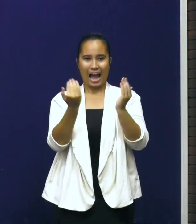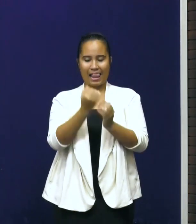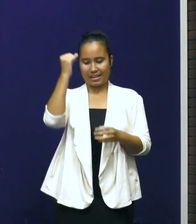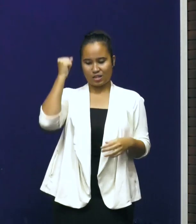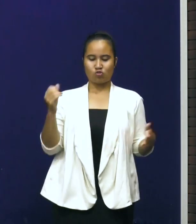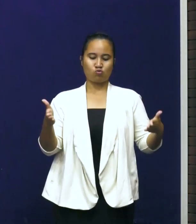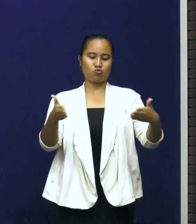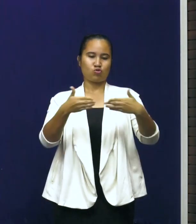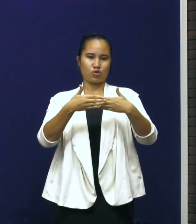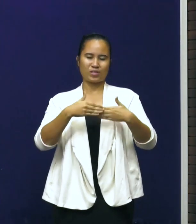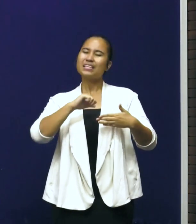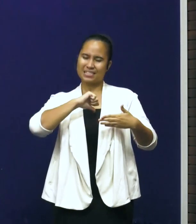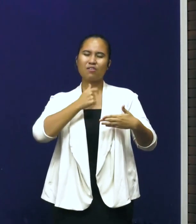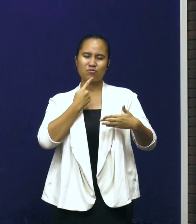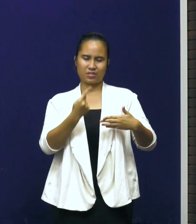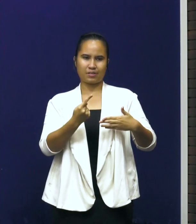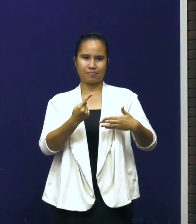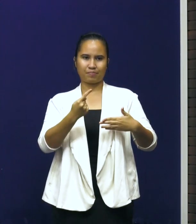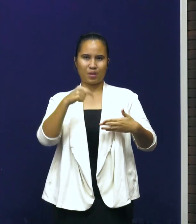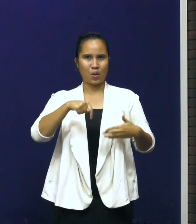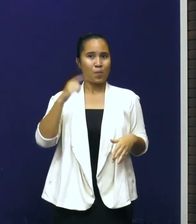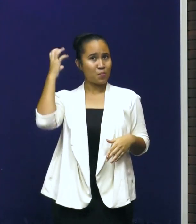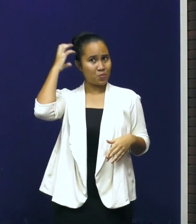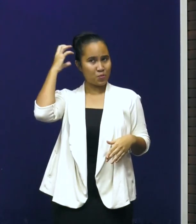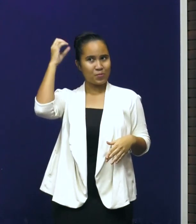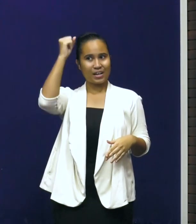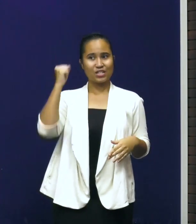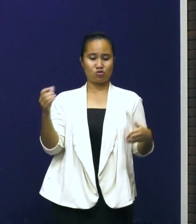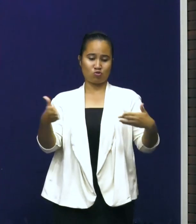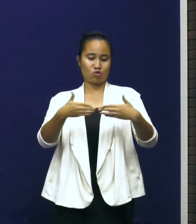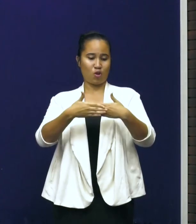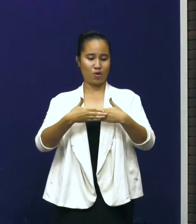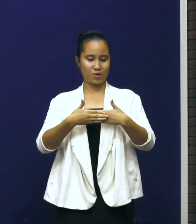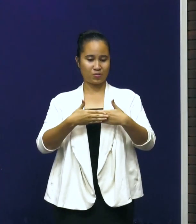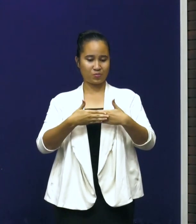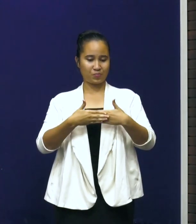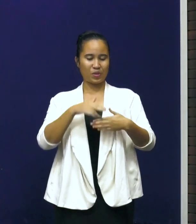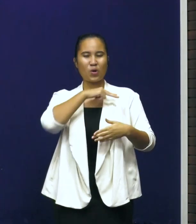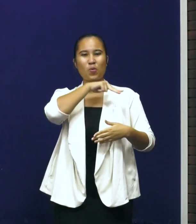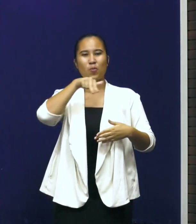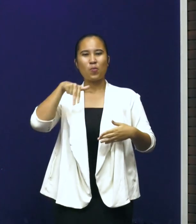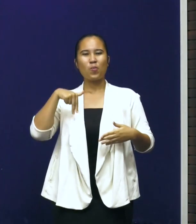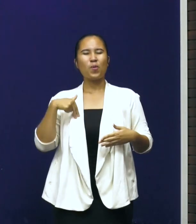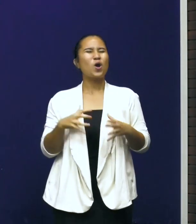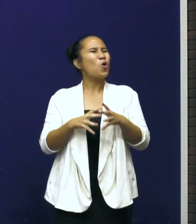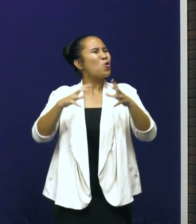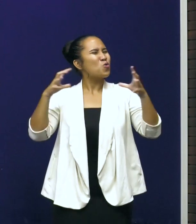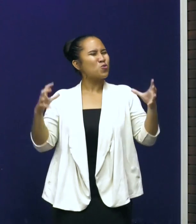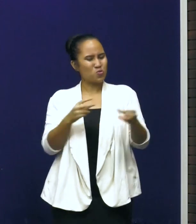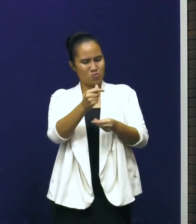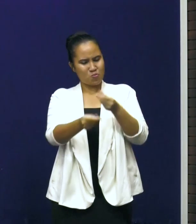Ze hebben dat zelf ook aangegeven. Het probleem op dit moment is dat wanneer de casinos sluiten, we een heel groot economisch probleem hebben.